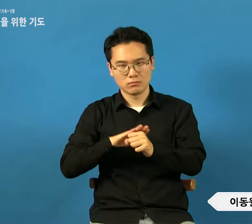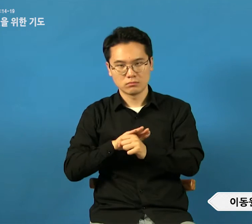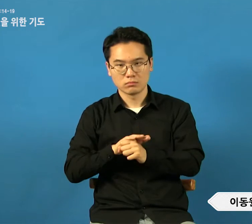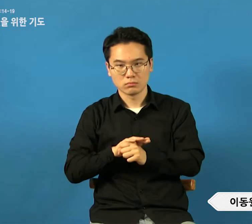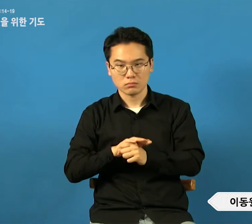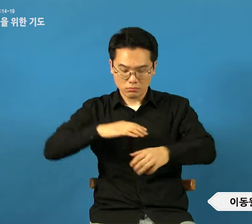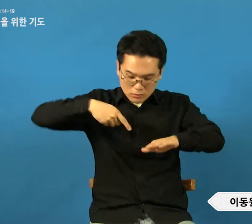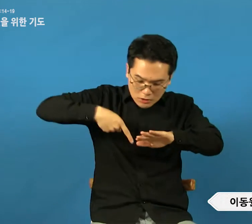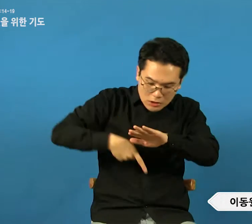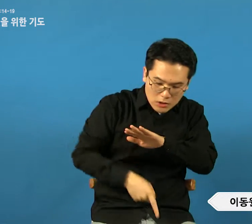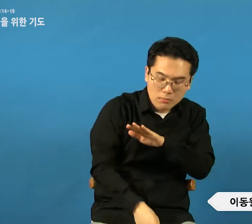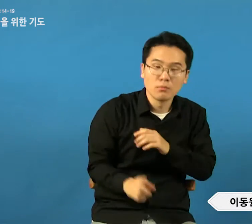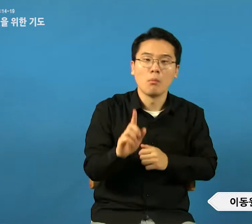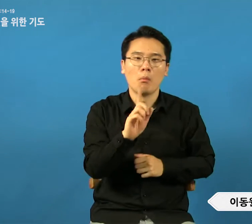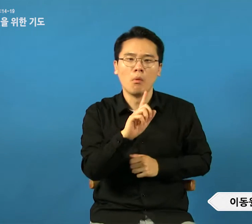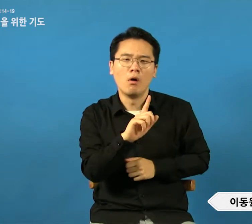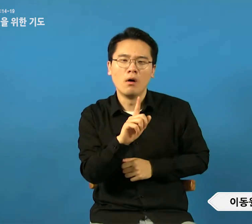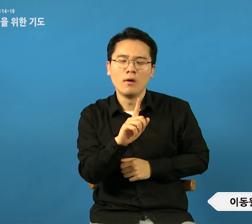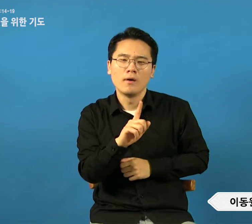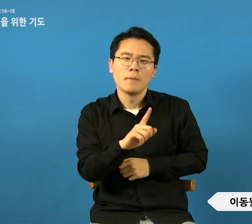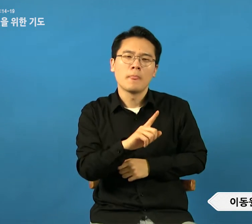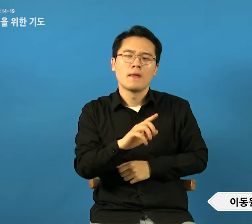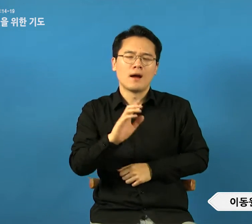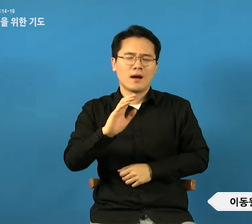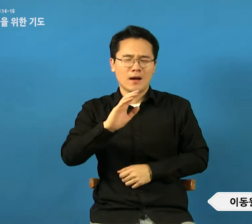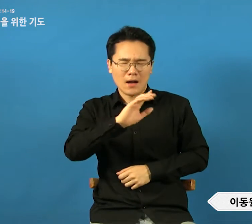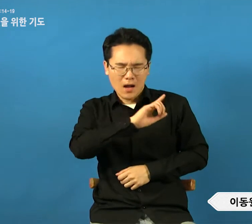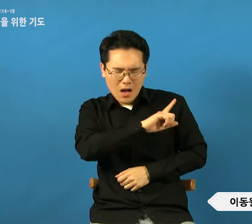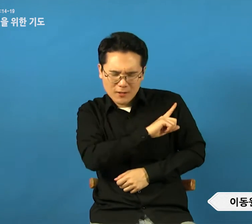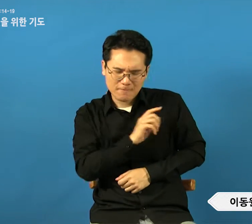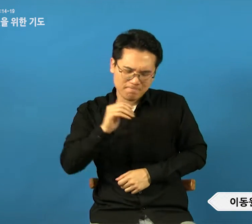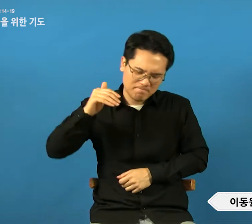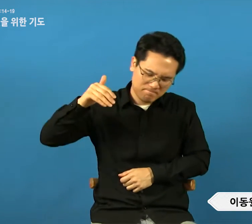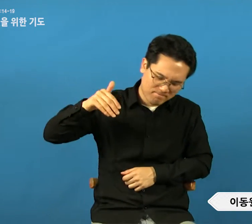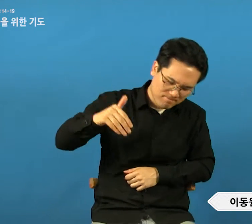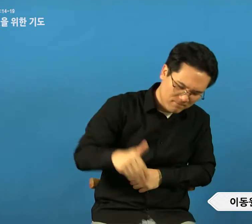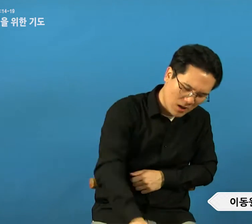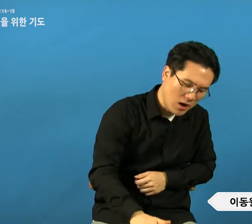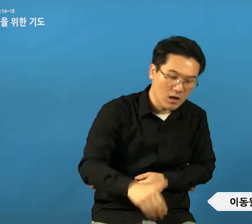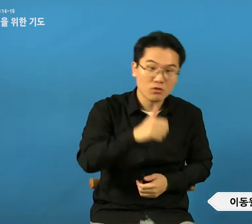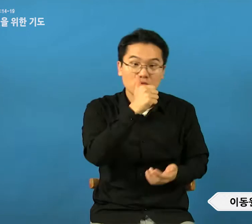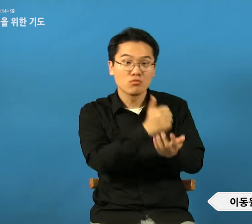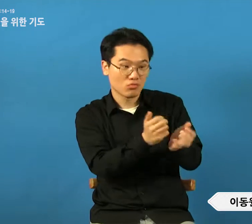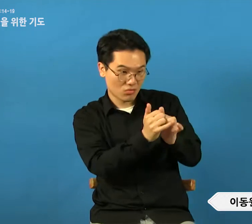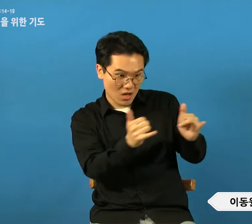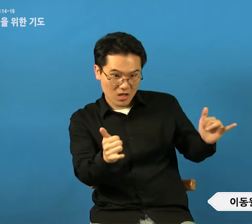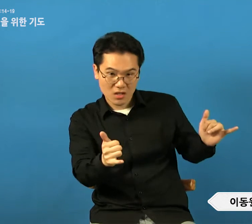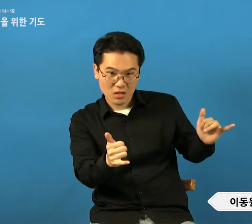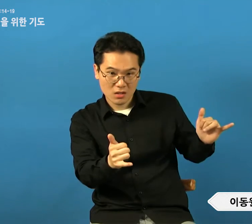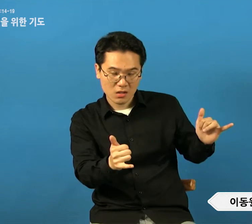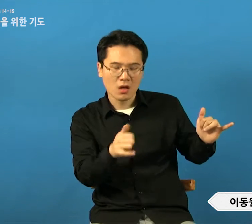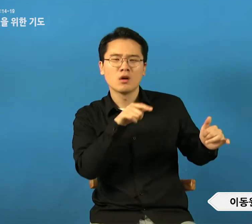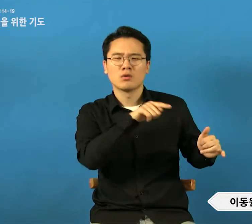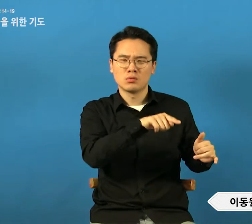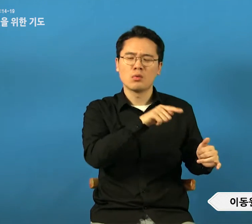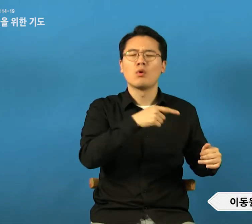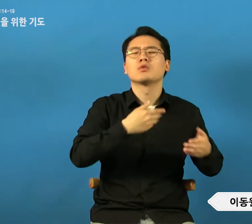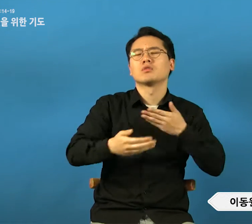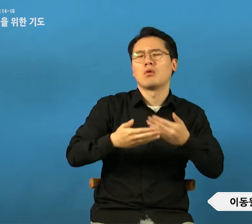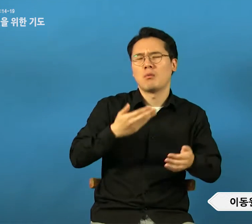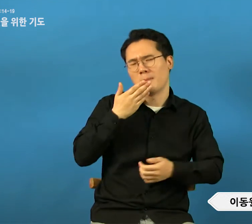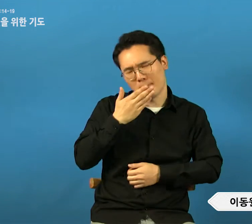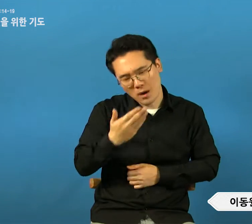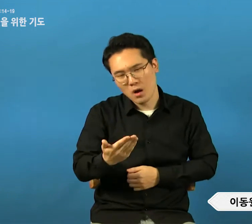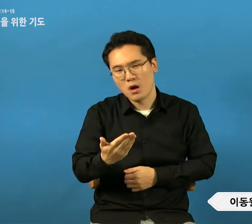사랑의 깊이, 그 깊이는 가장 타락한 죄인에게도 미칠 수 있을 만큼 충분히 깊은